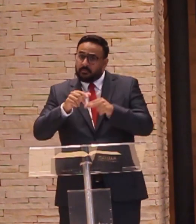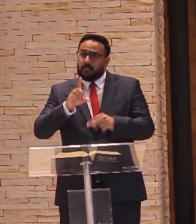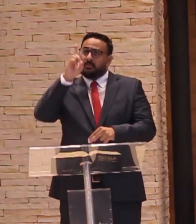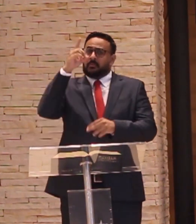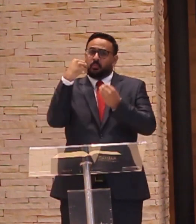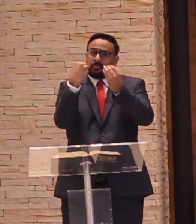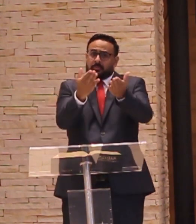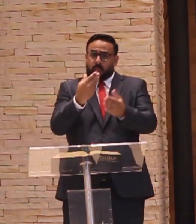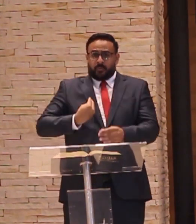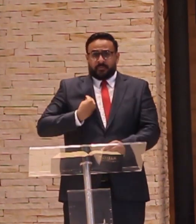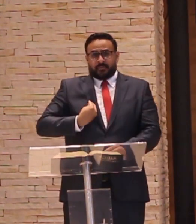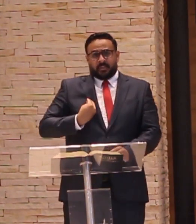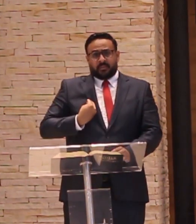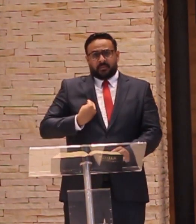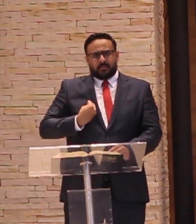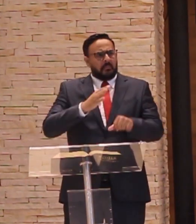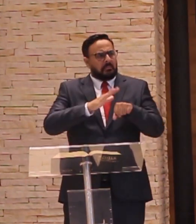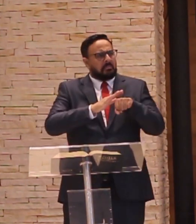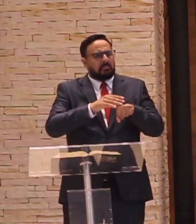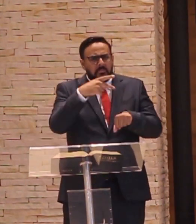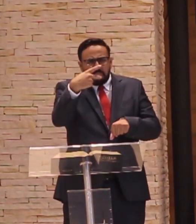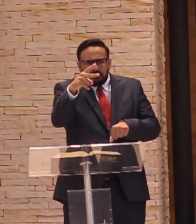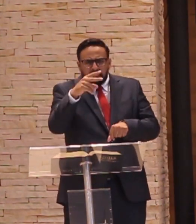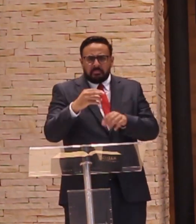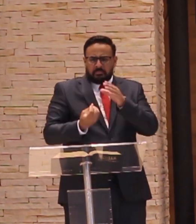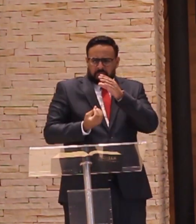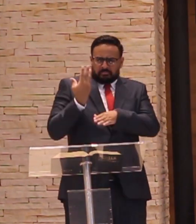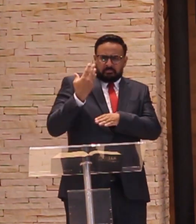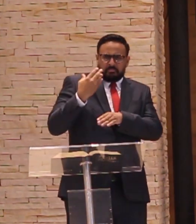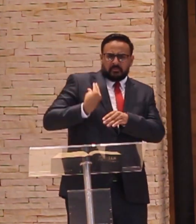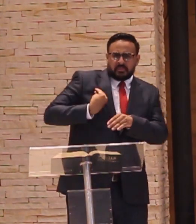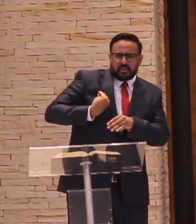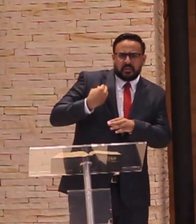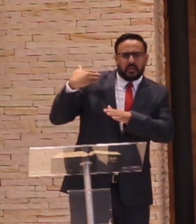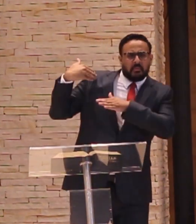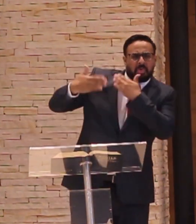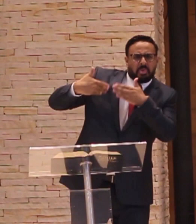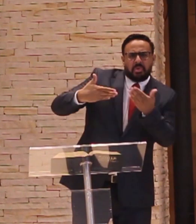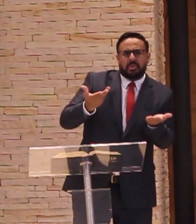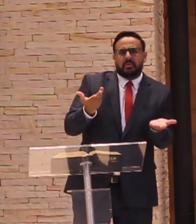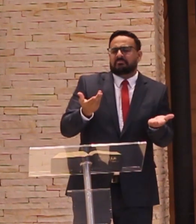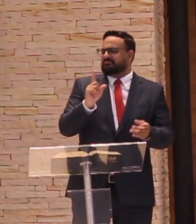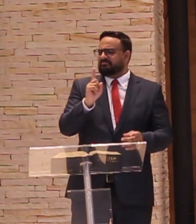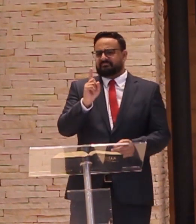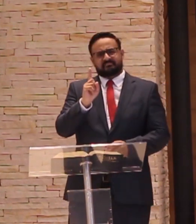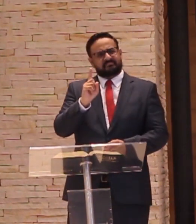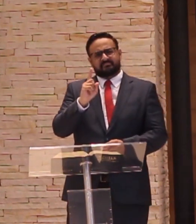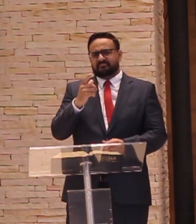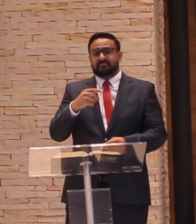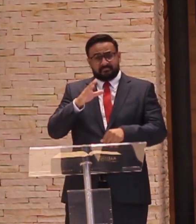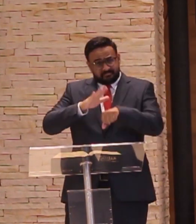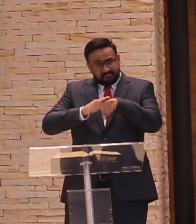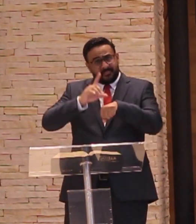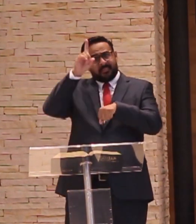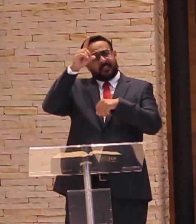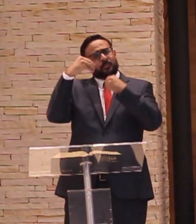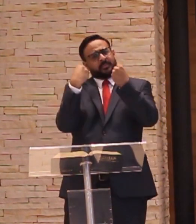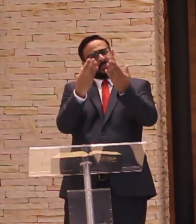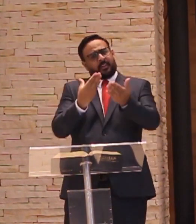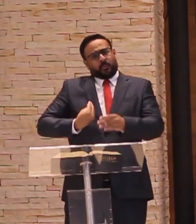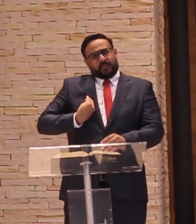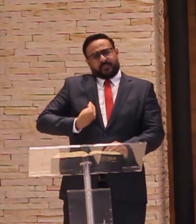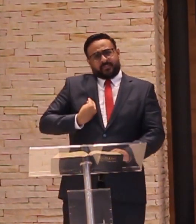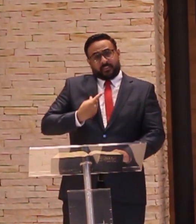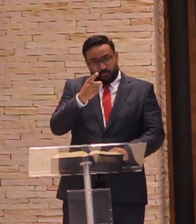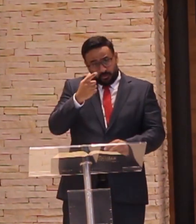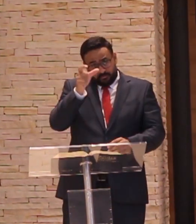Isaque. Eu e você só estamos vivos por causa de Deus. Deus é quem criou a vida. Nenhum ser humano é capaz de criar